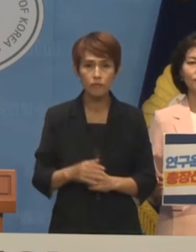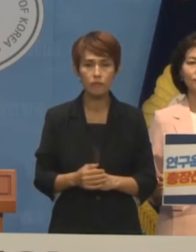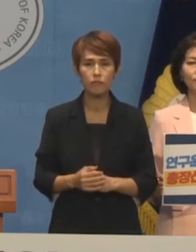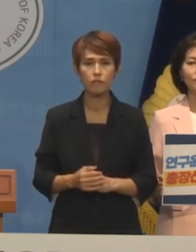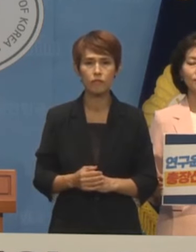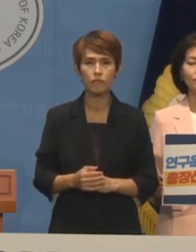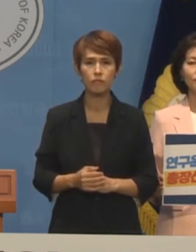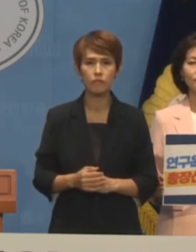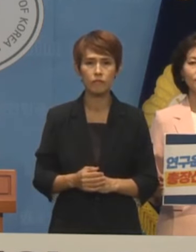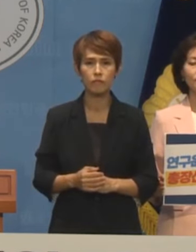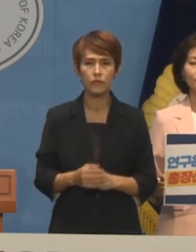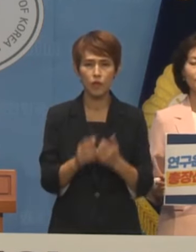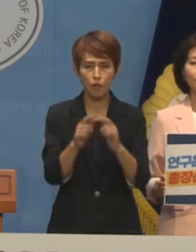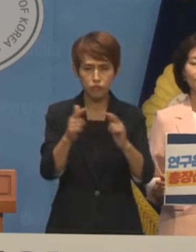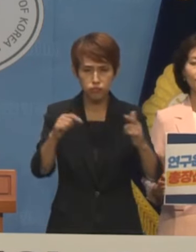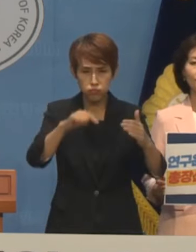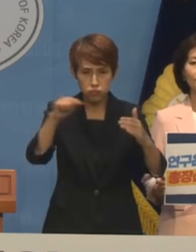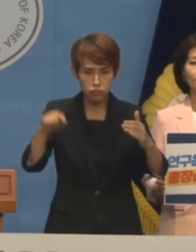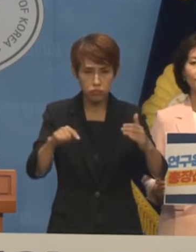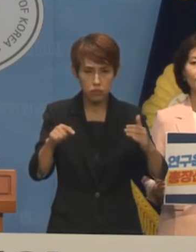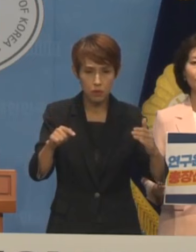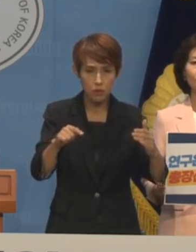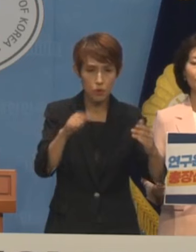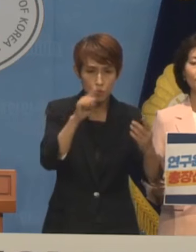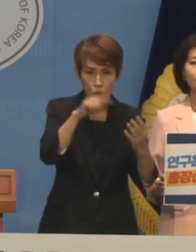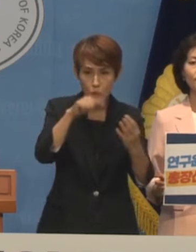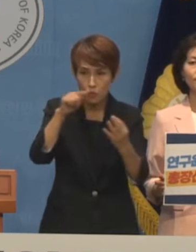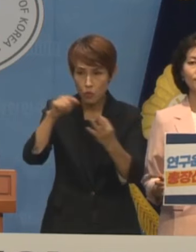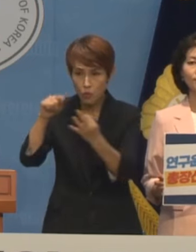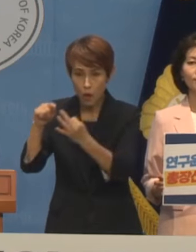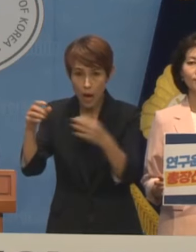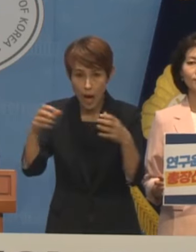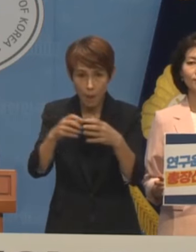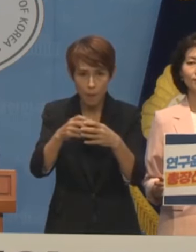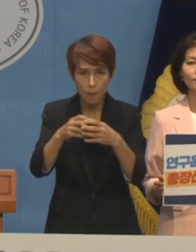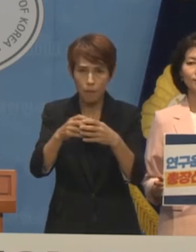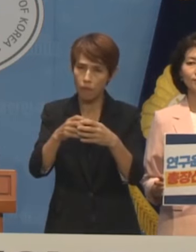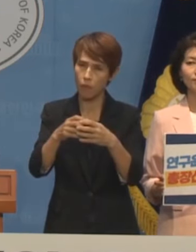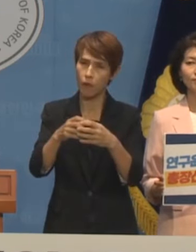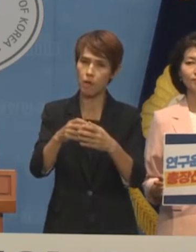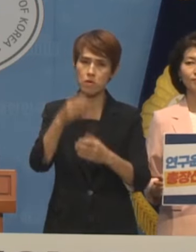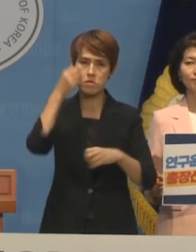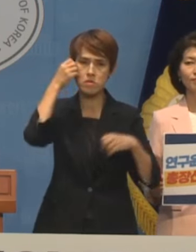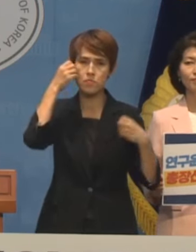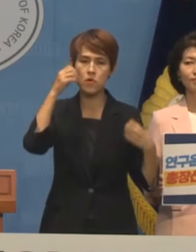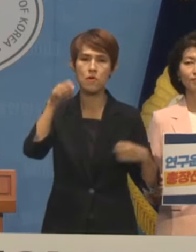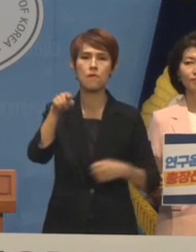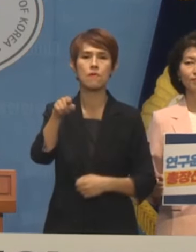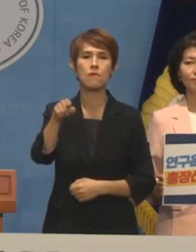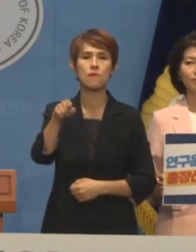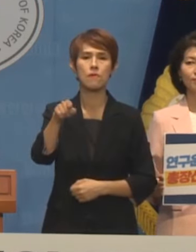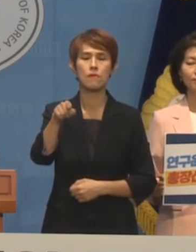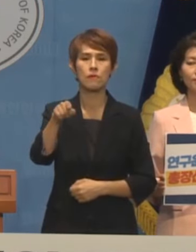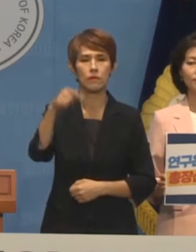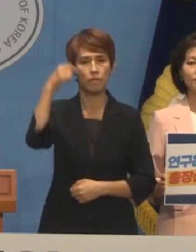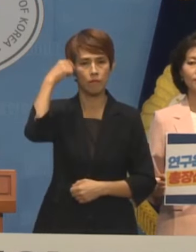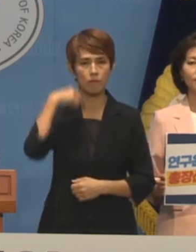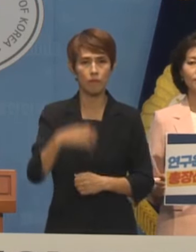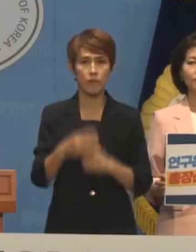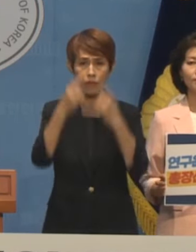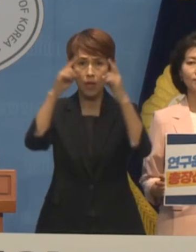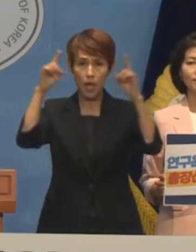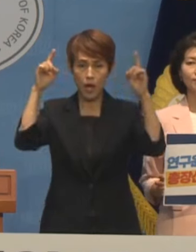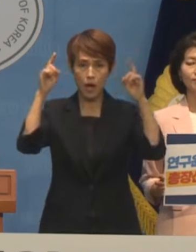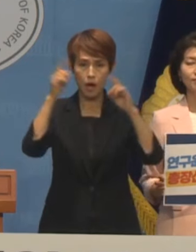가능성이 적은 그 여러 가지 경우가 겹치는 순간 그것은 우연이 아니고 의도적인 왜곡에 해당합니다. 대학